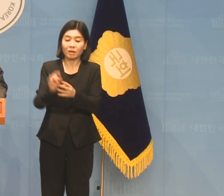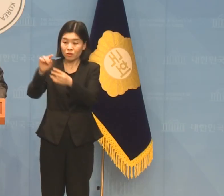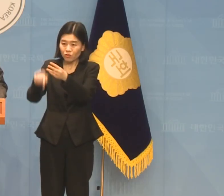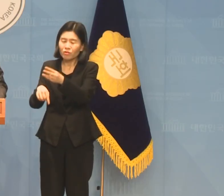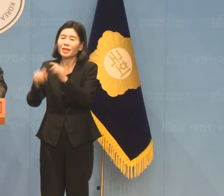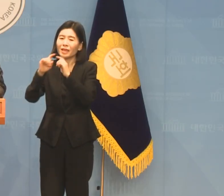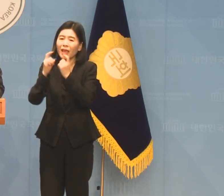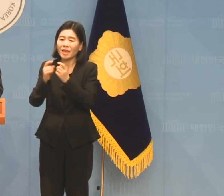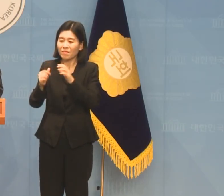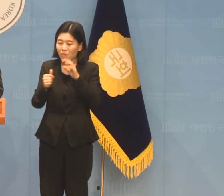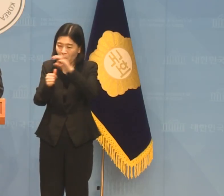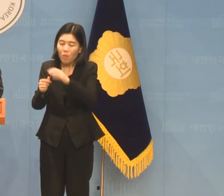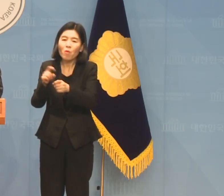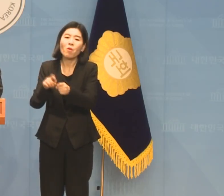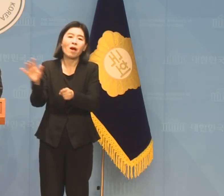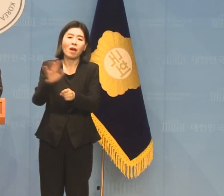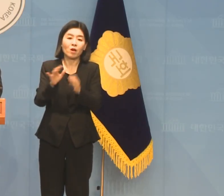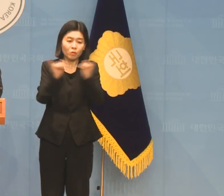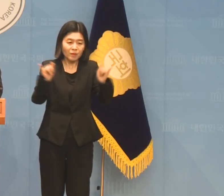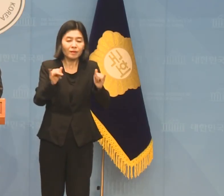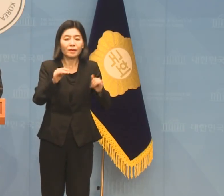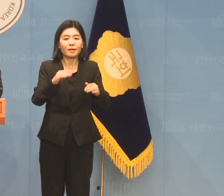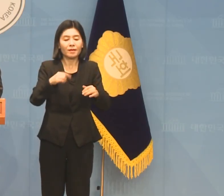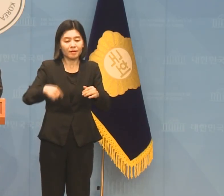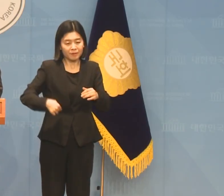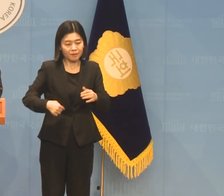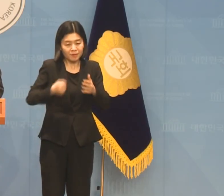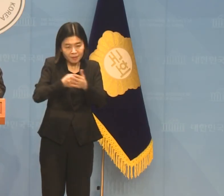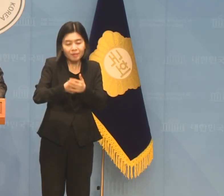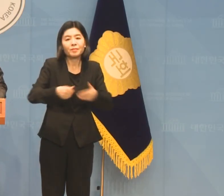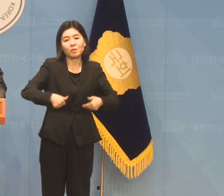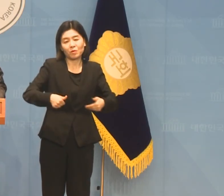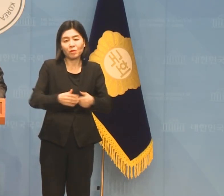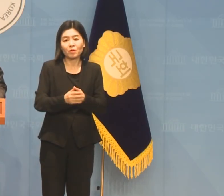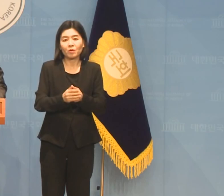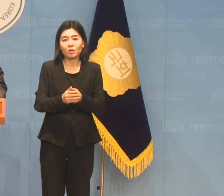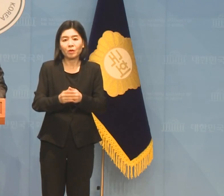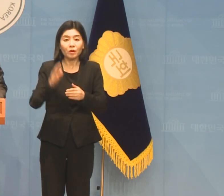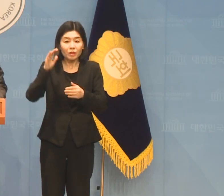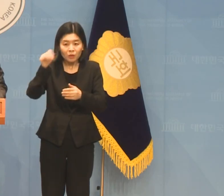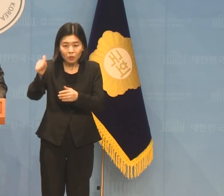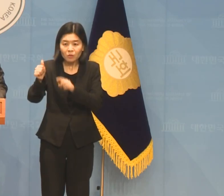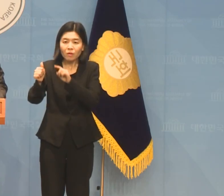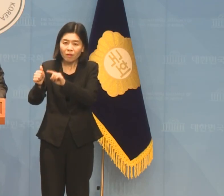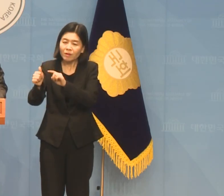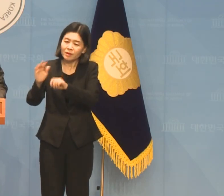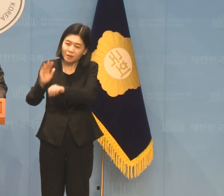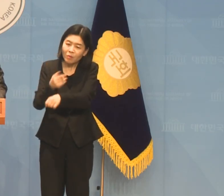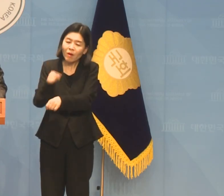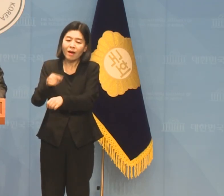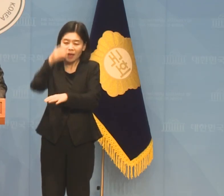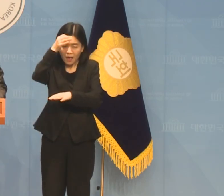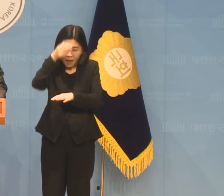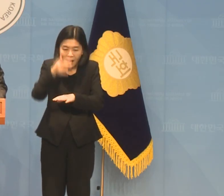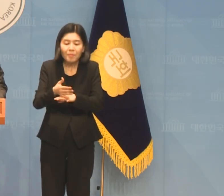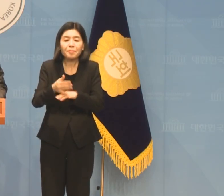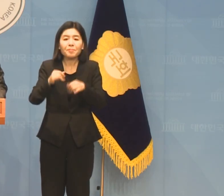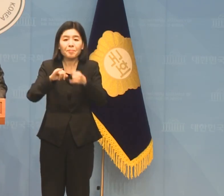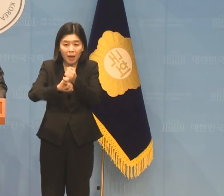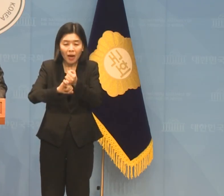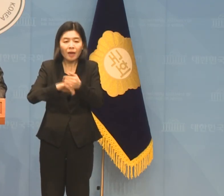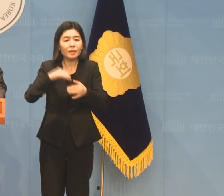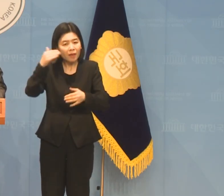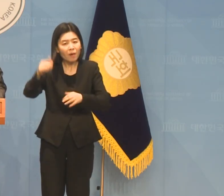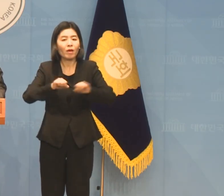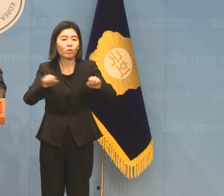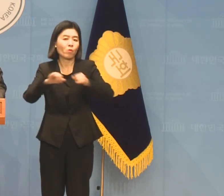합니다. 대통령 제명과 진정어린 행동과 함께하는 대국민 사과가 전제되지 않고서는 우리 당이